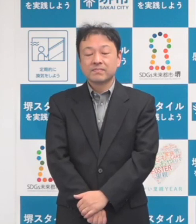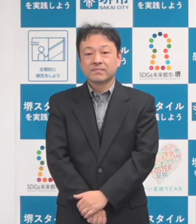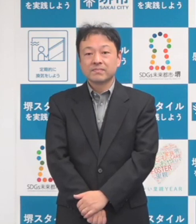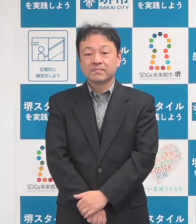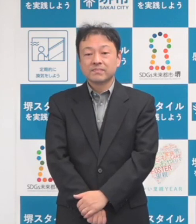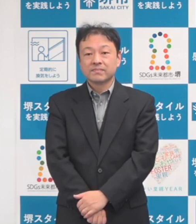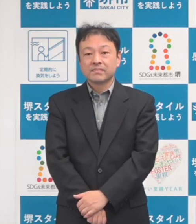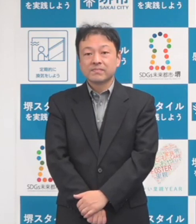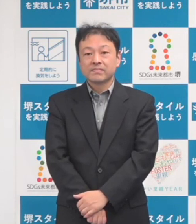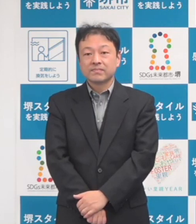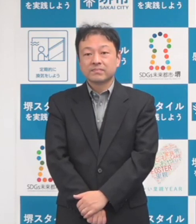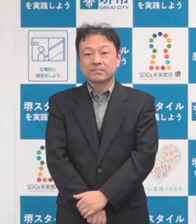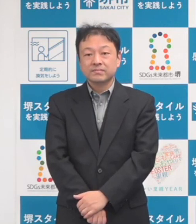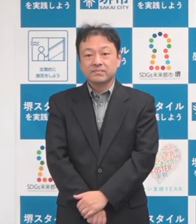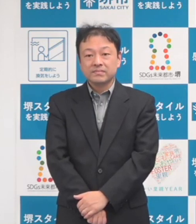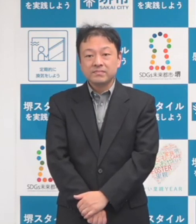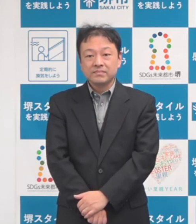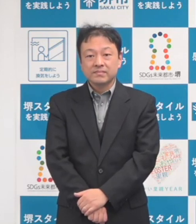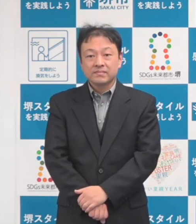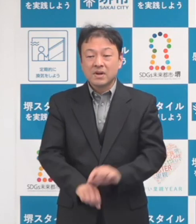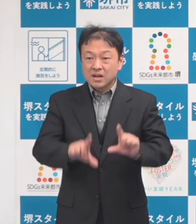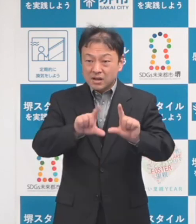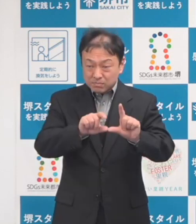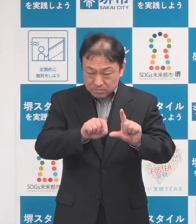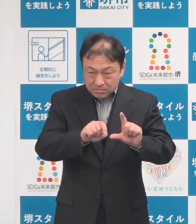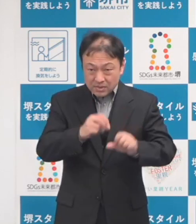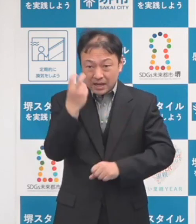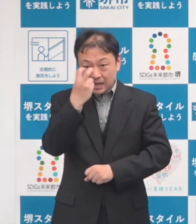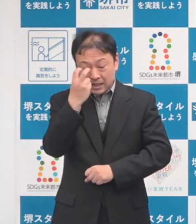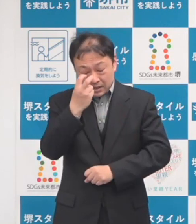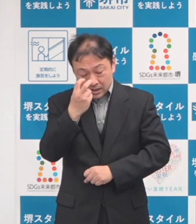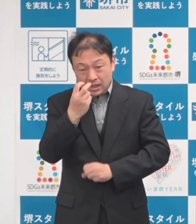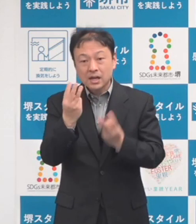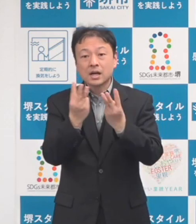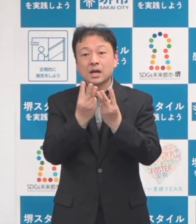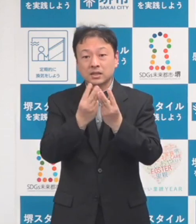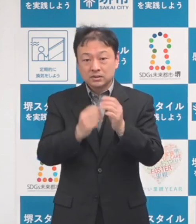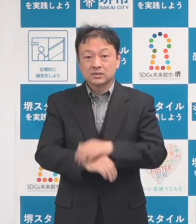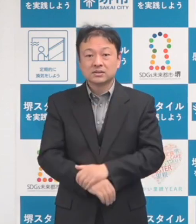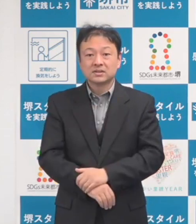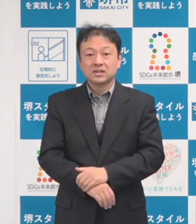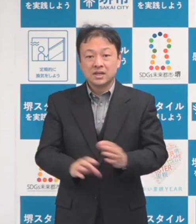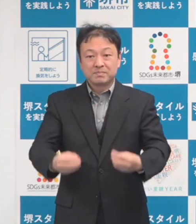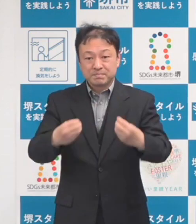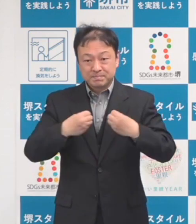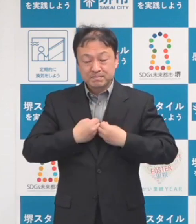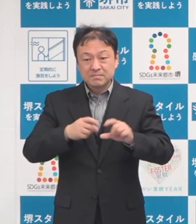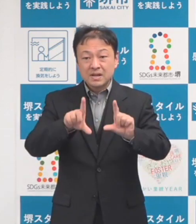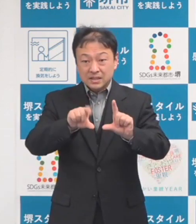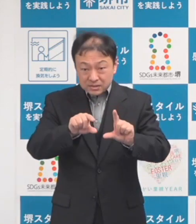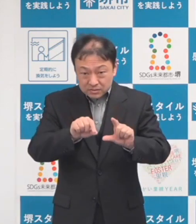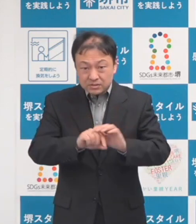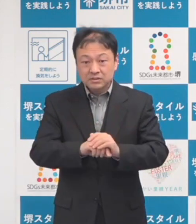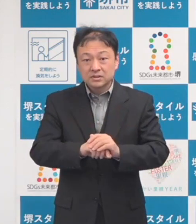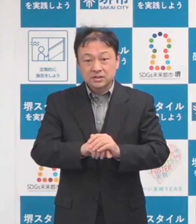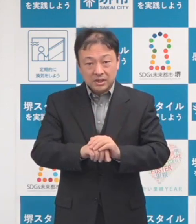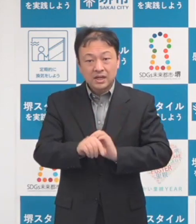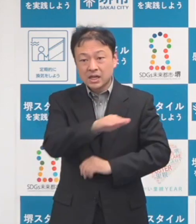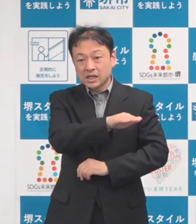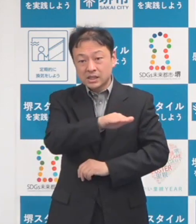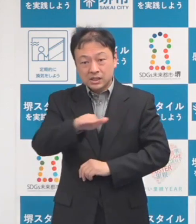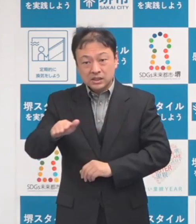はい、陽性率と検査数の推移です。陽性率、昨日時点での1週間平